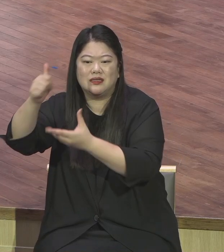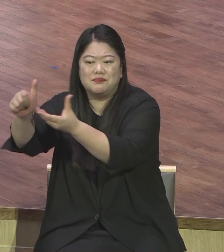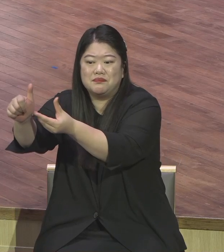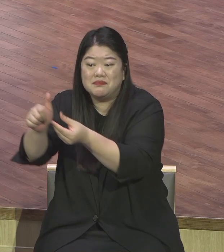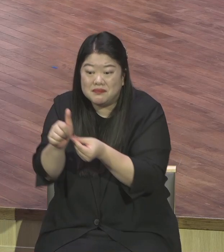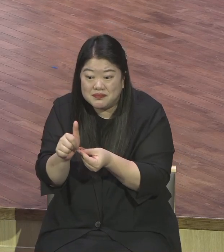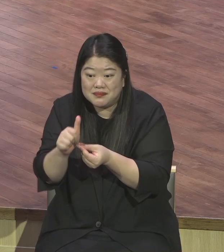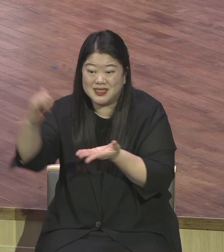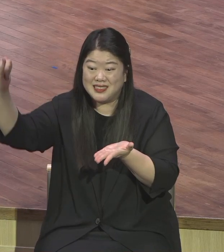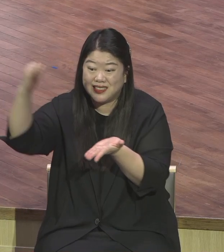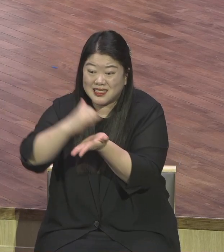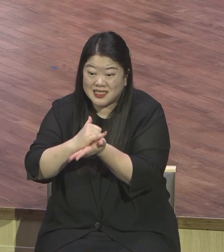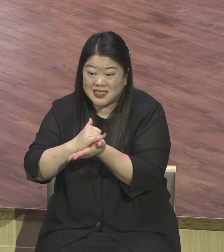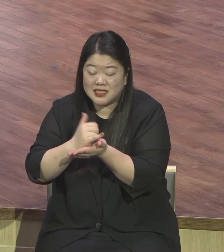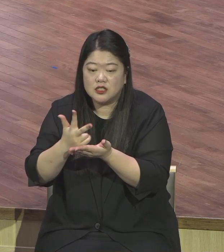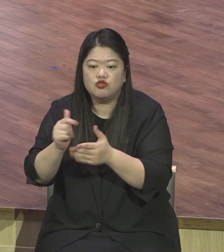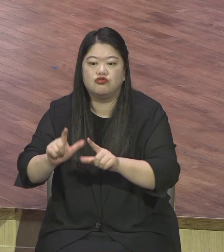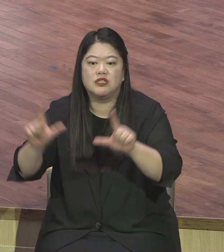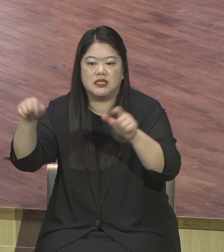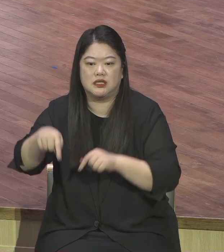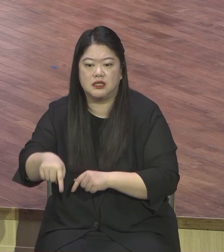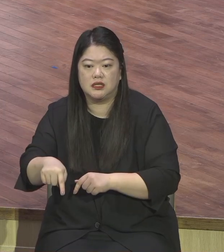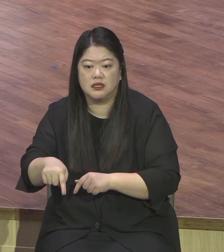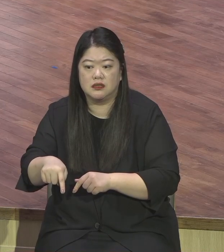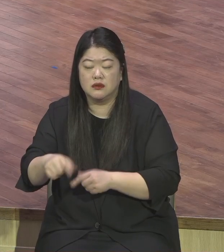한국 교회예요.